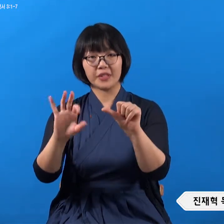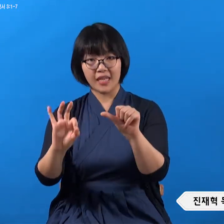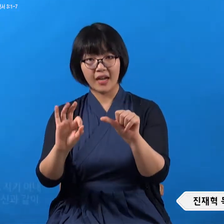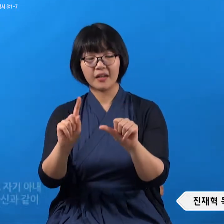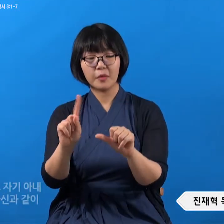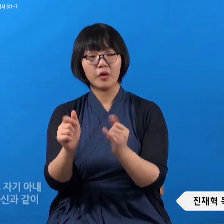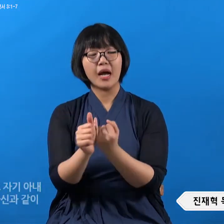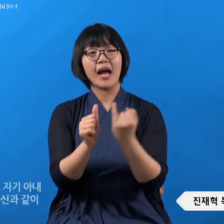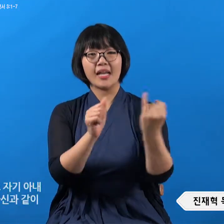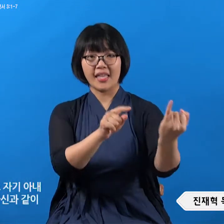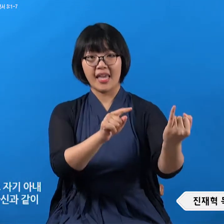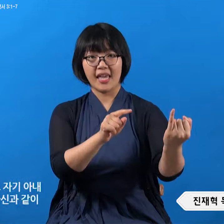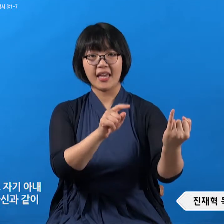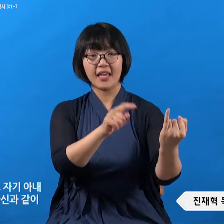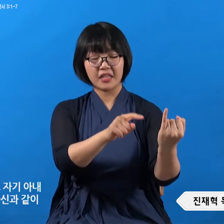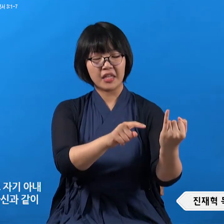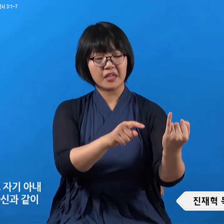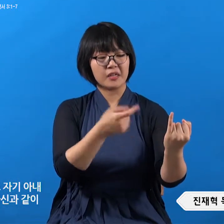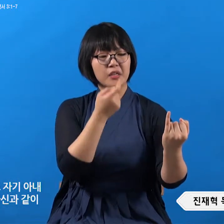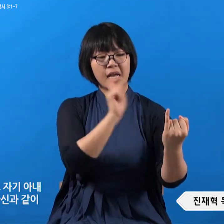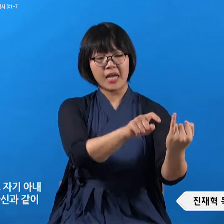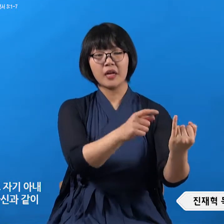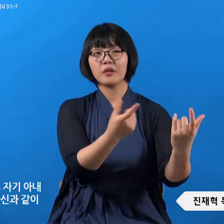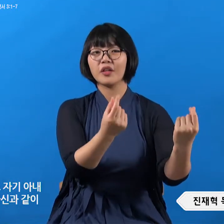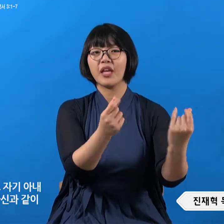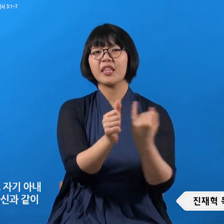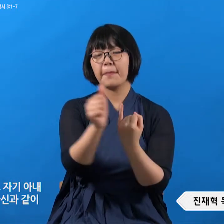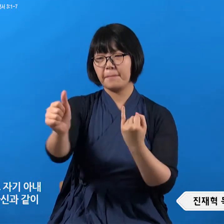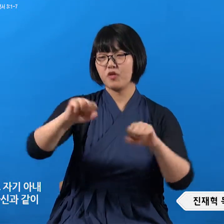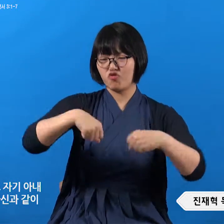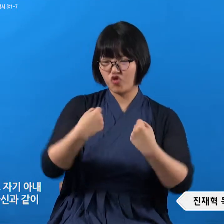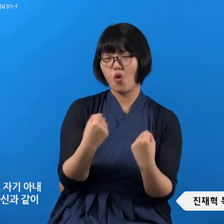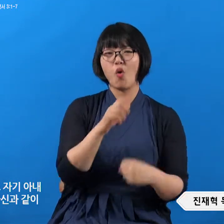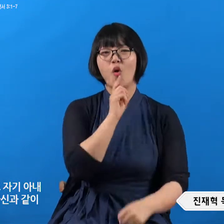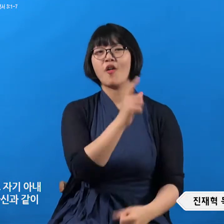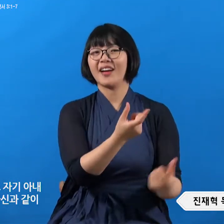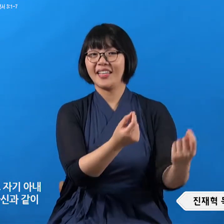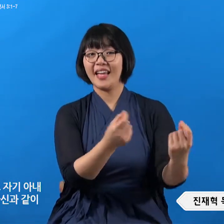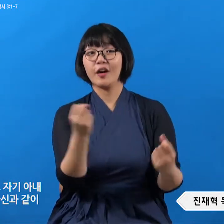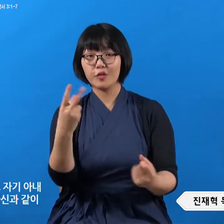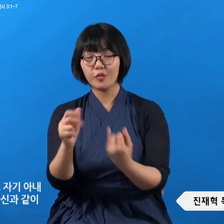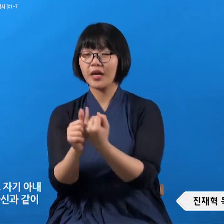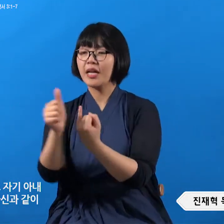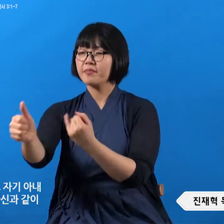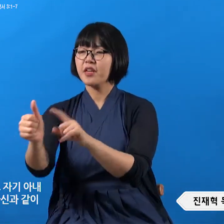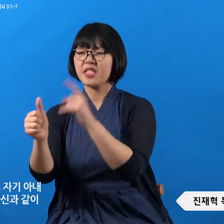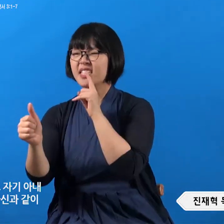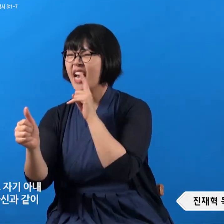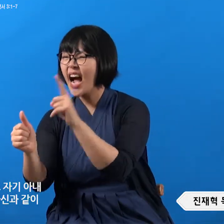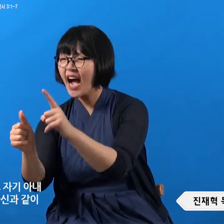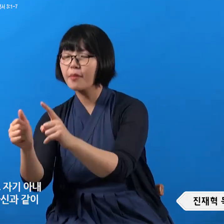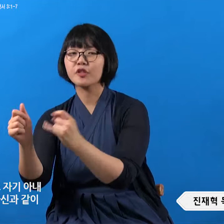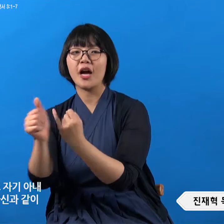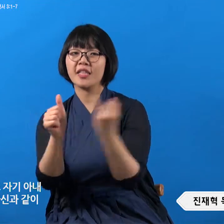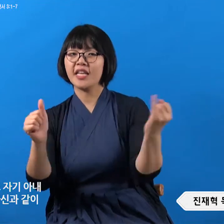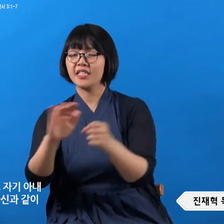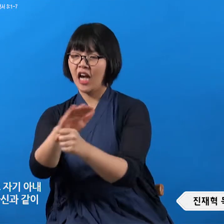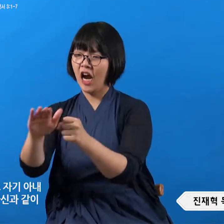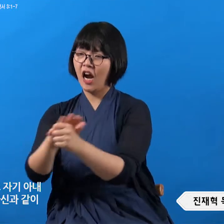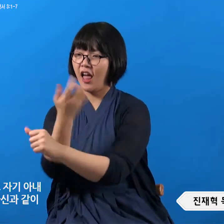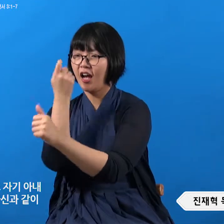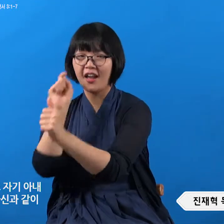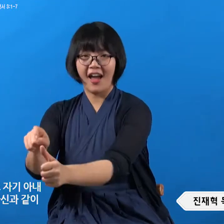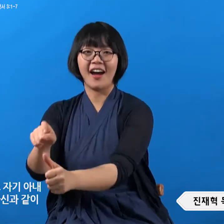보면 아내를 향해서 순종을 말씀하십니다. 그리고 남편을 향해서는 사랑을 말씀하십니다. 그런데 그